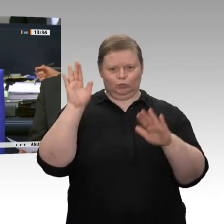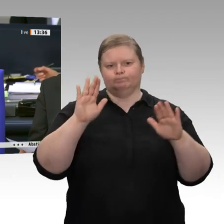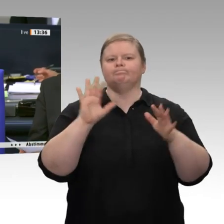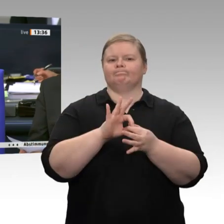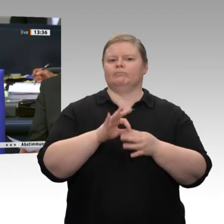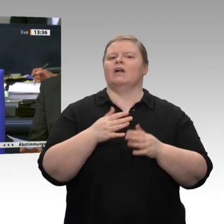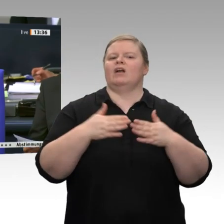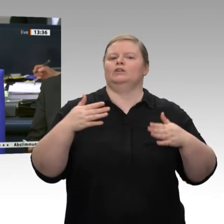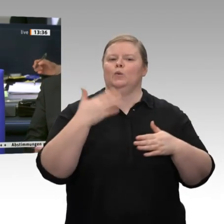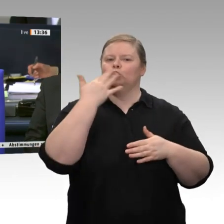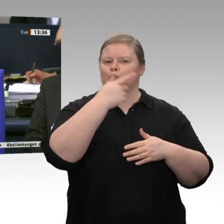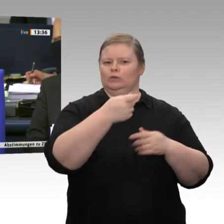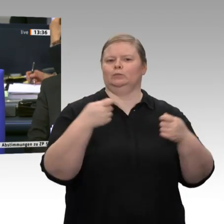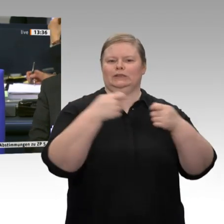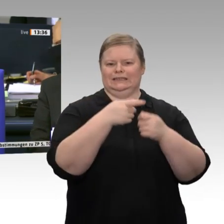Drucksache